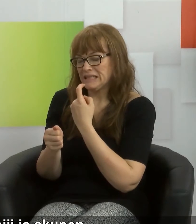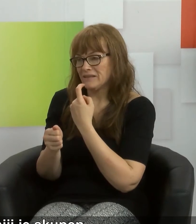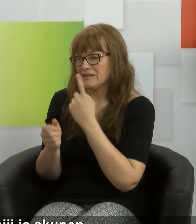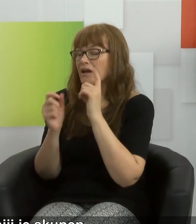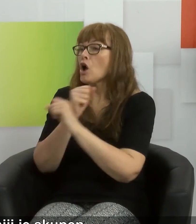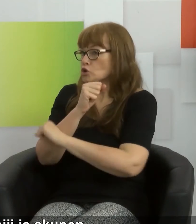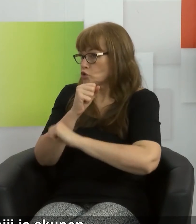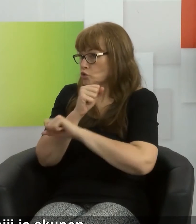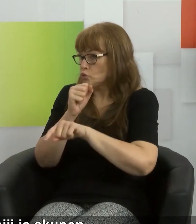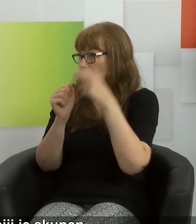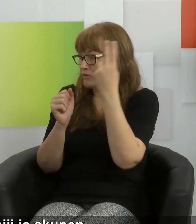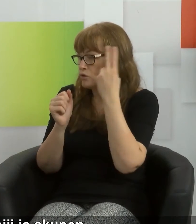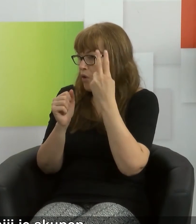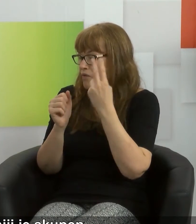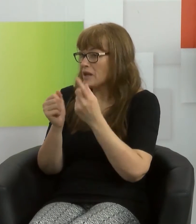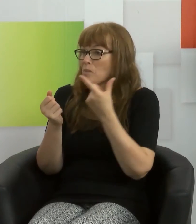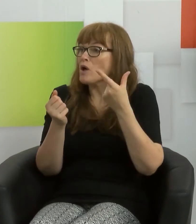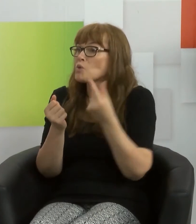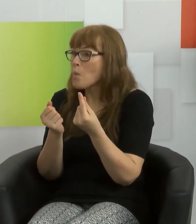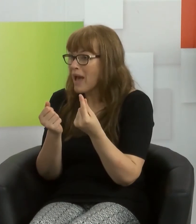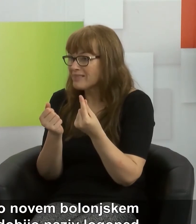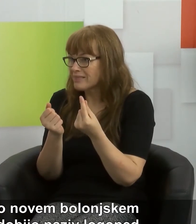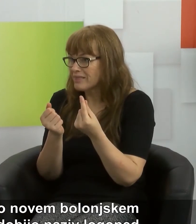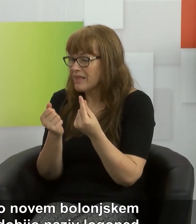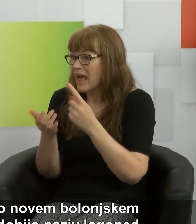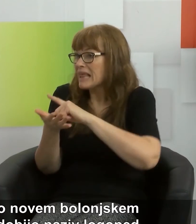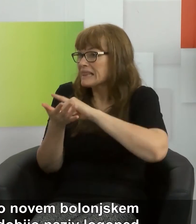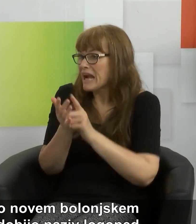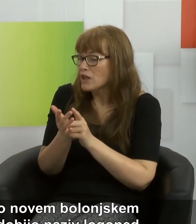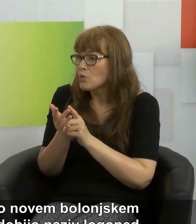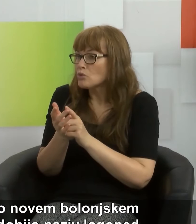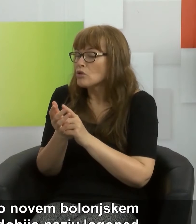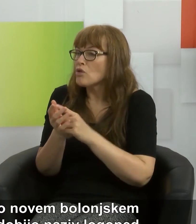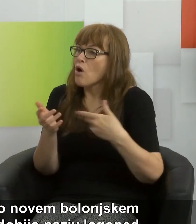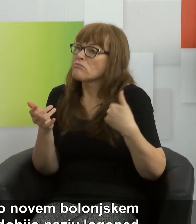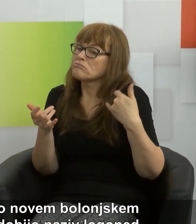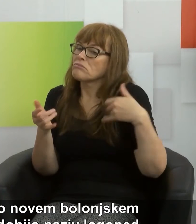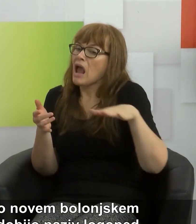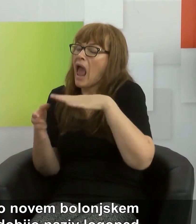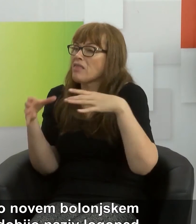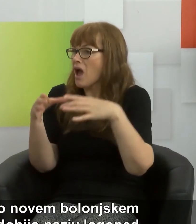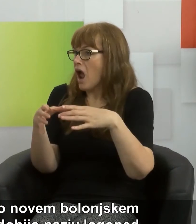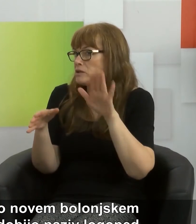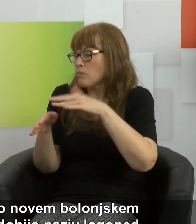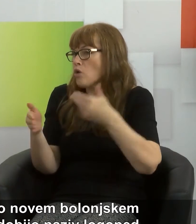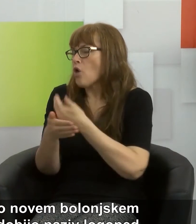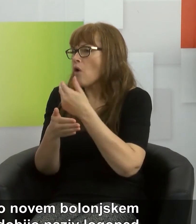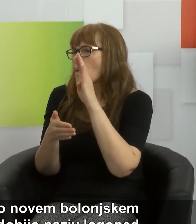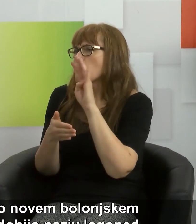Študij v Sloveniji je skupen. Trenutne generacije po novem